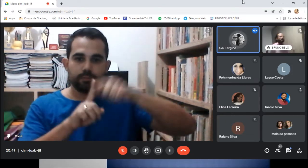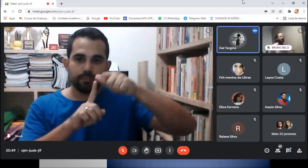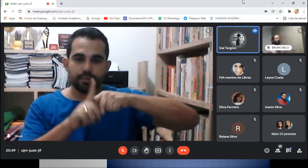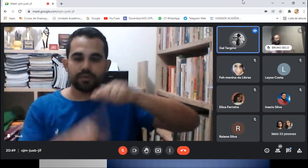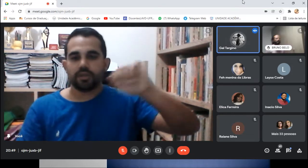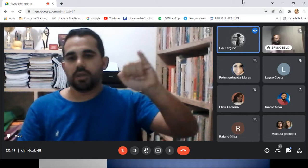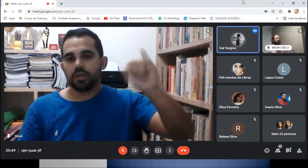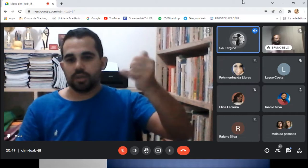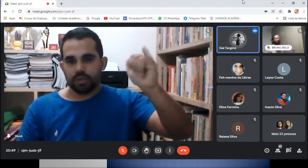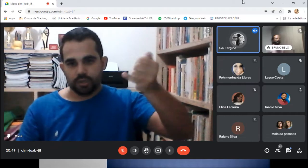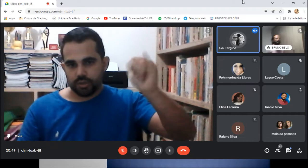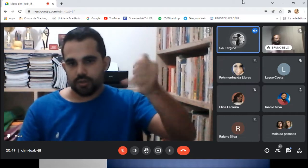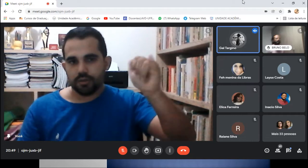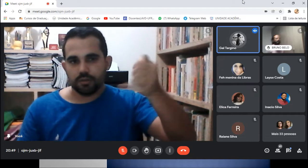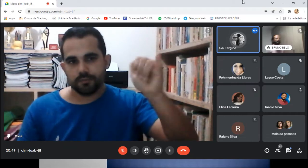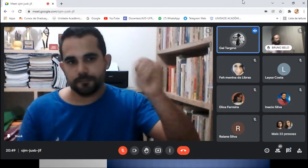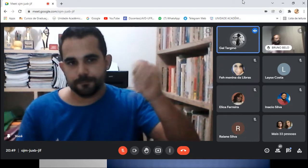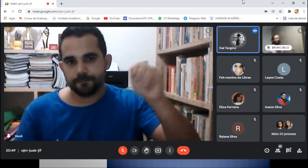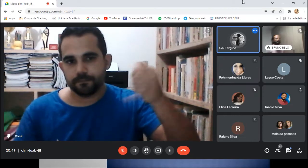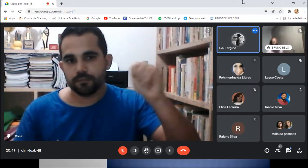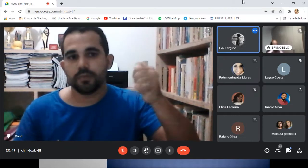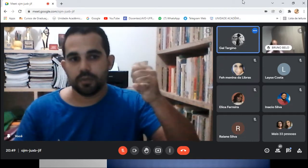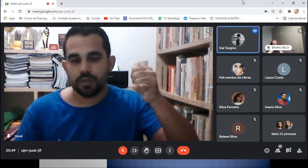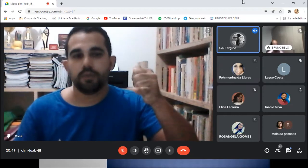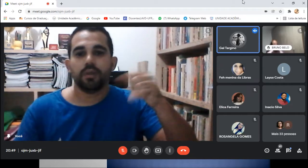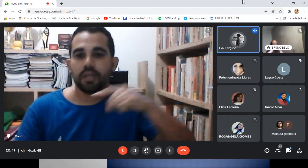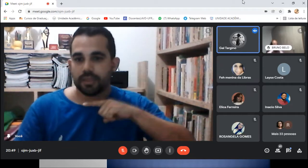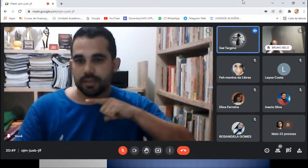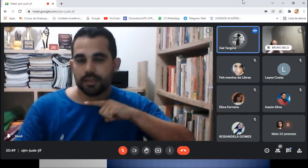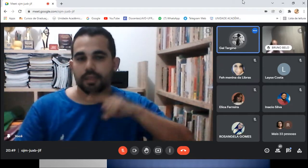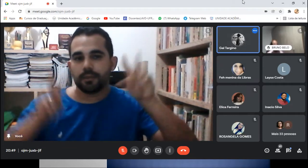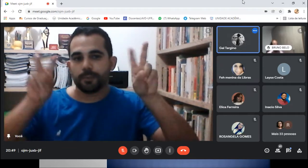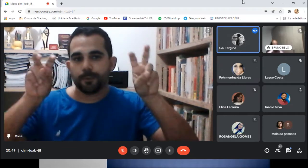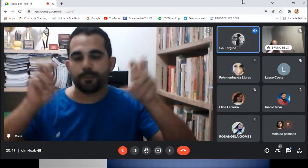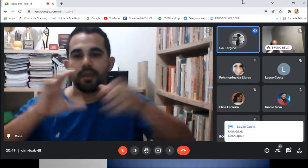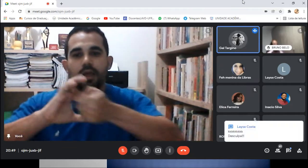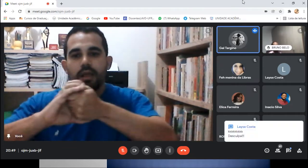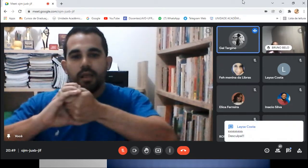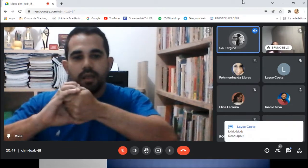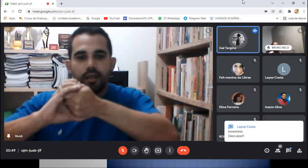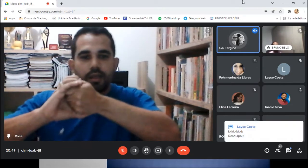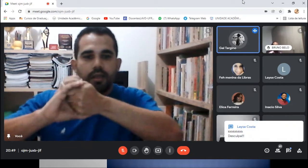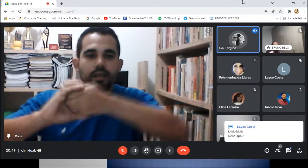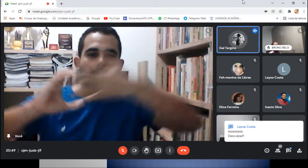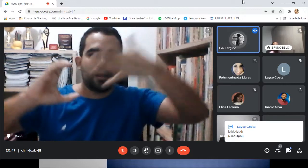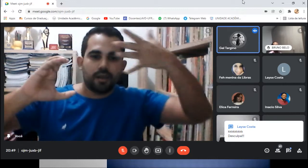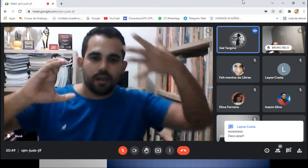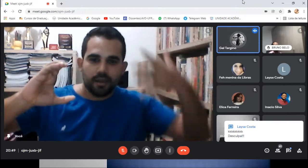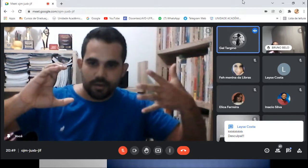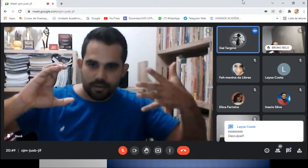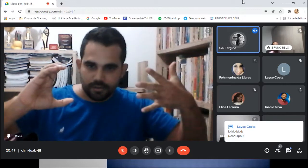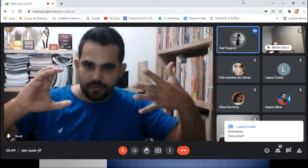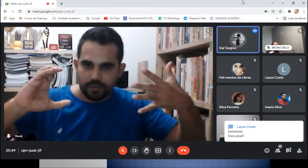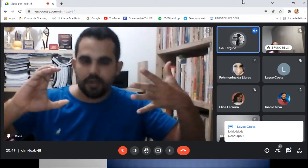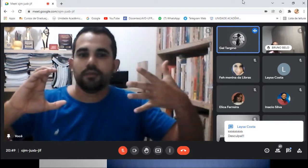aqui que no dia 5 de janeiro, nós teremos outra aula síncrona, onde eu vou estar explicando